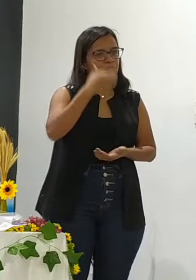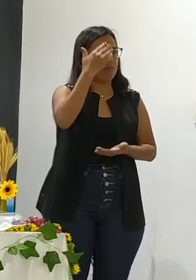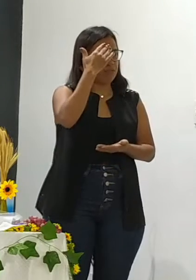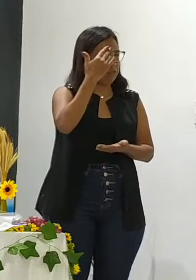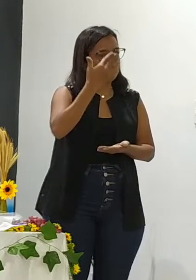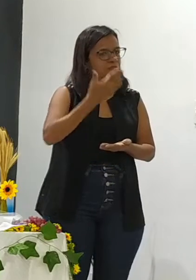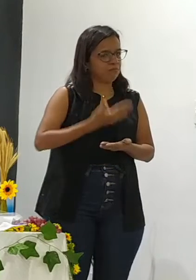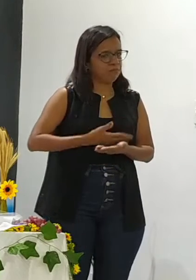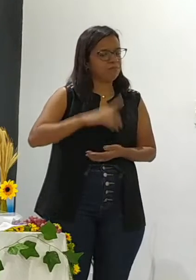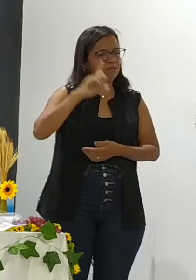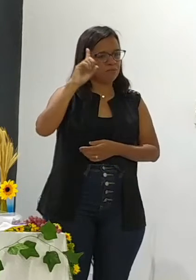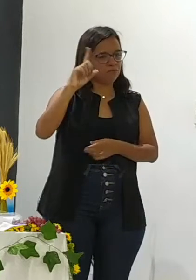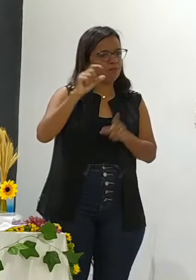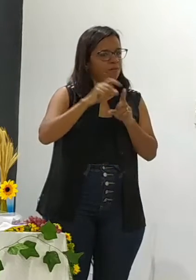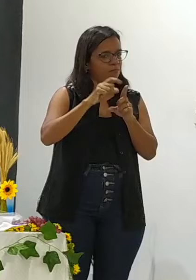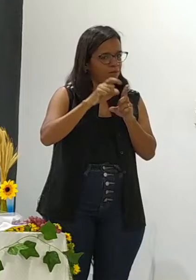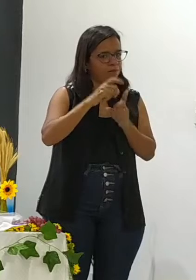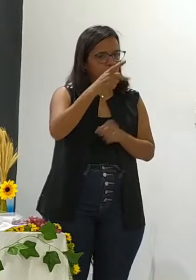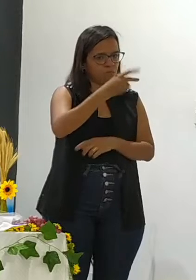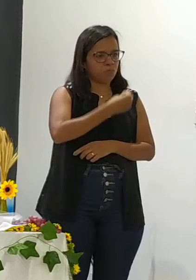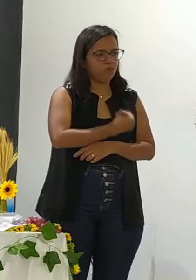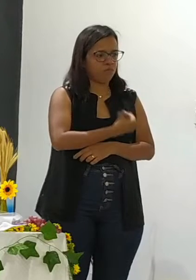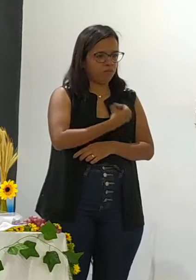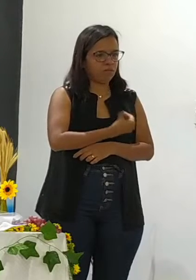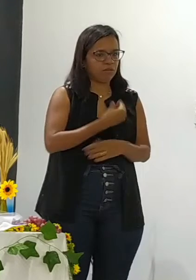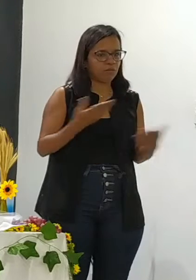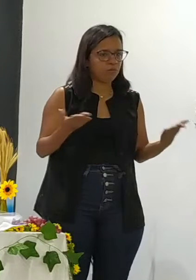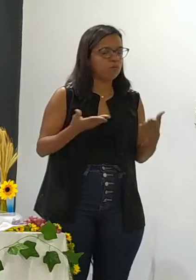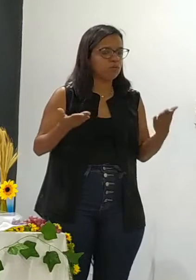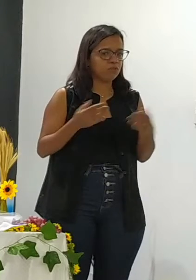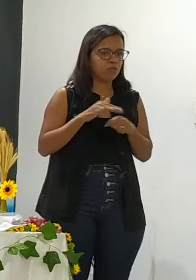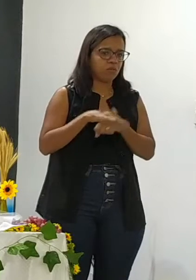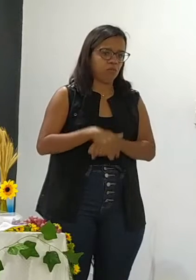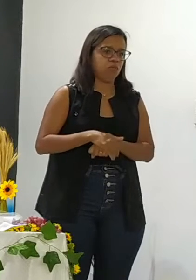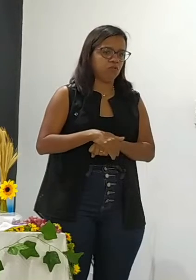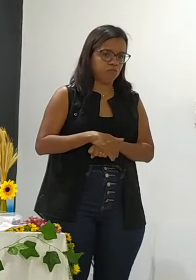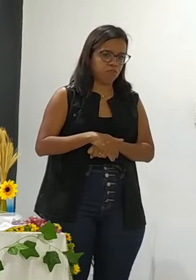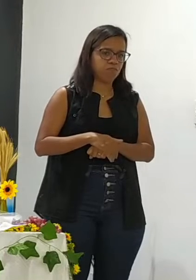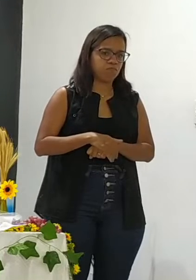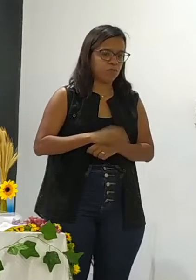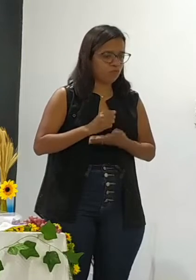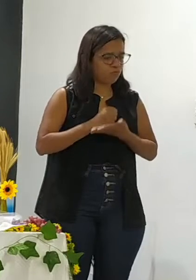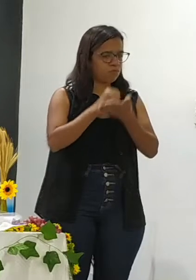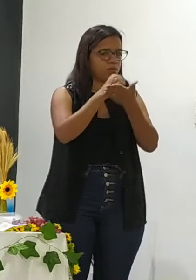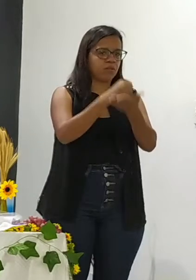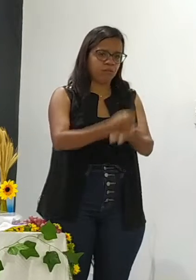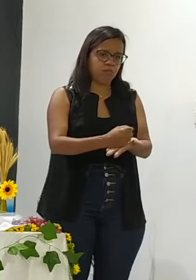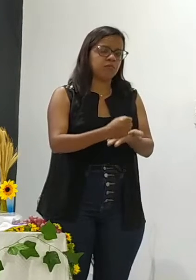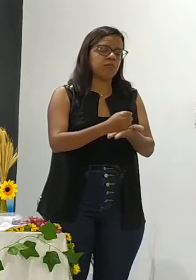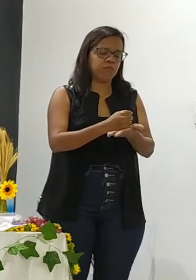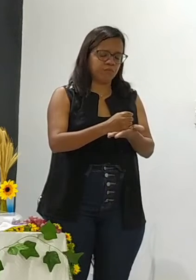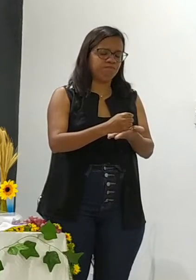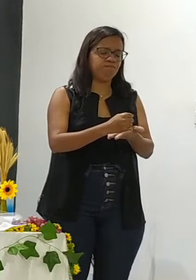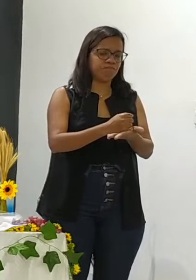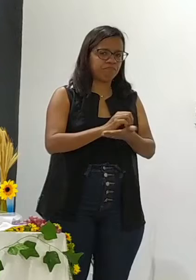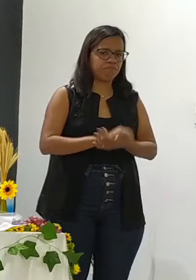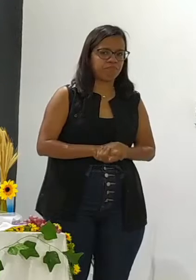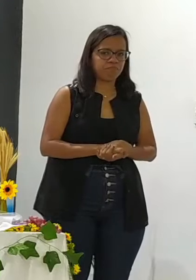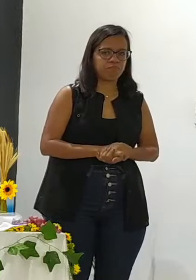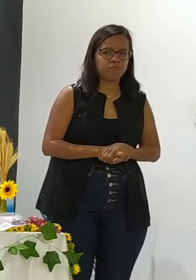tem uma palavra para você nesta noite de provisão.